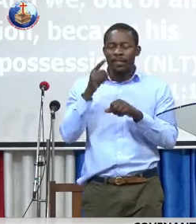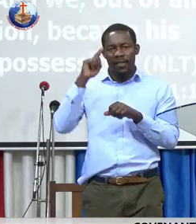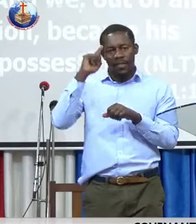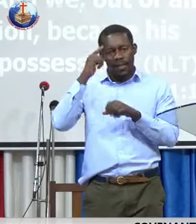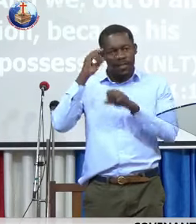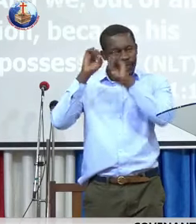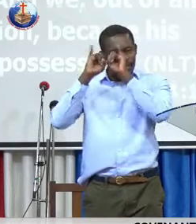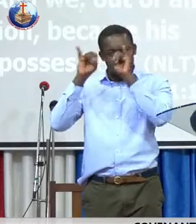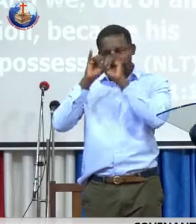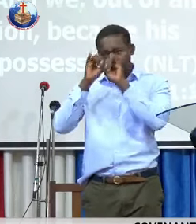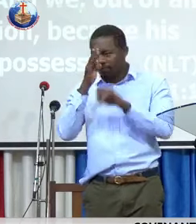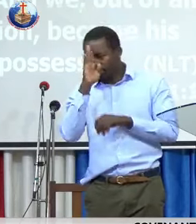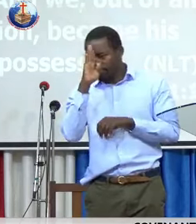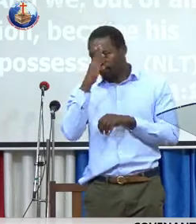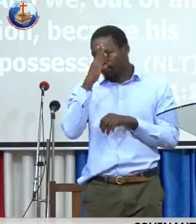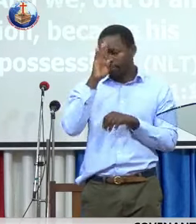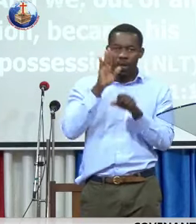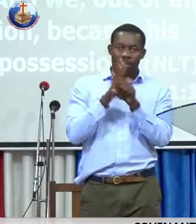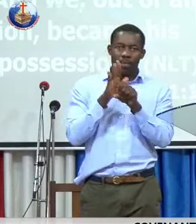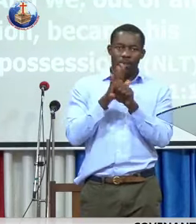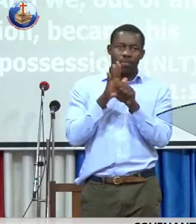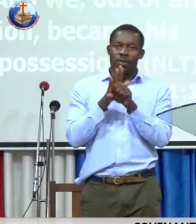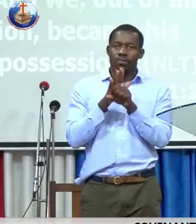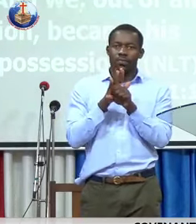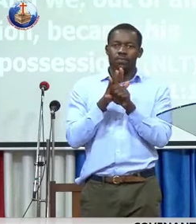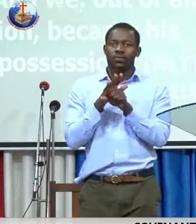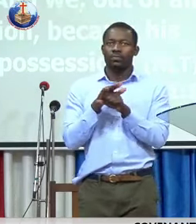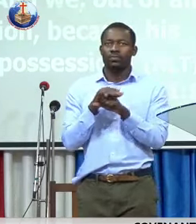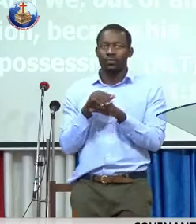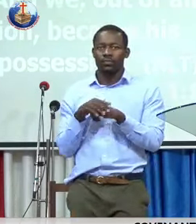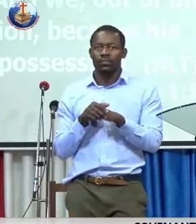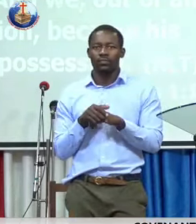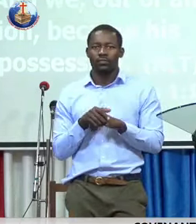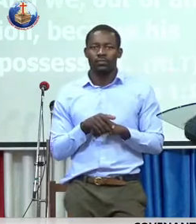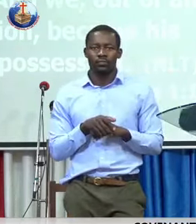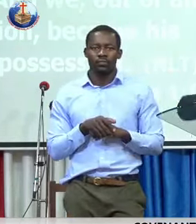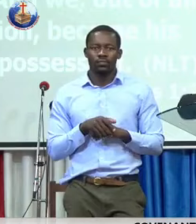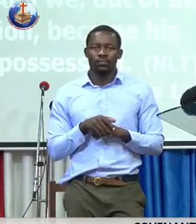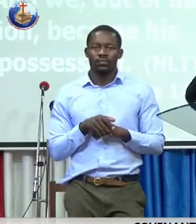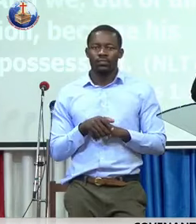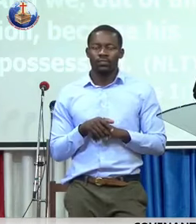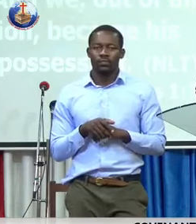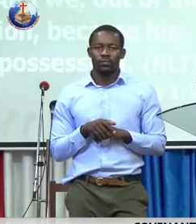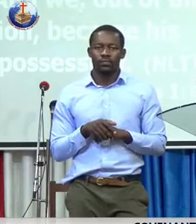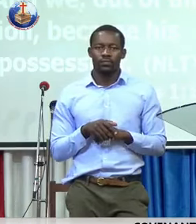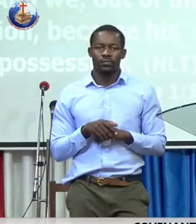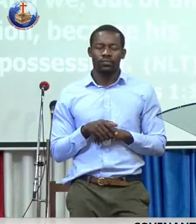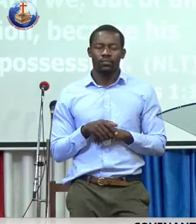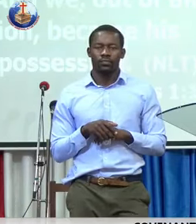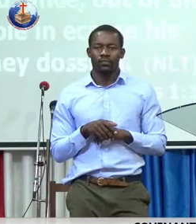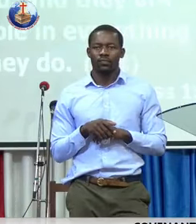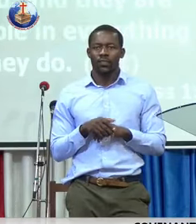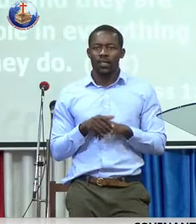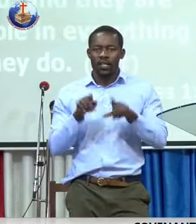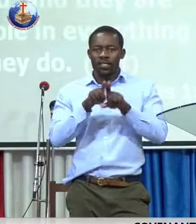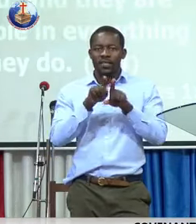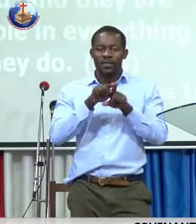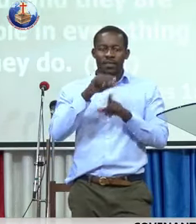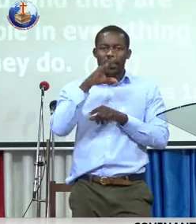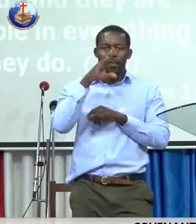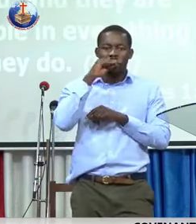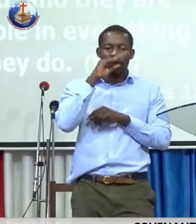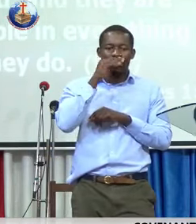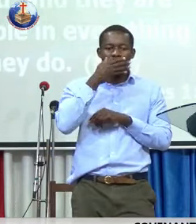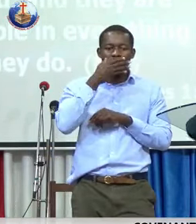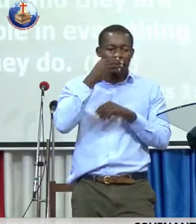be double minded. Kwa hivyo katika kiwango cha mawazo yetu tunafaa kuwa na mawazo masafi na tustahili kuwa na mawazo kuwili. And in turn our speech will be in line